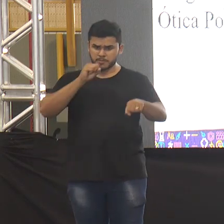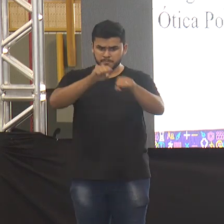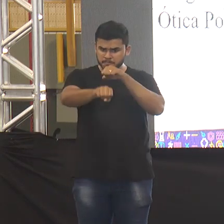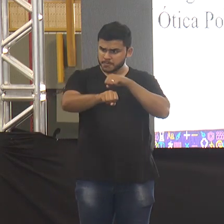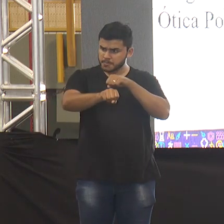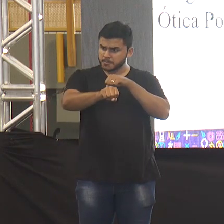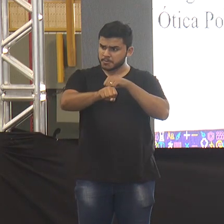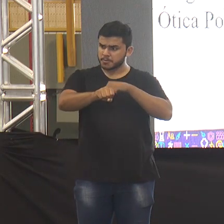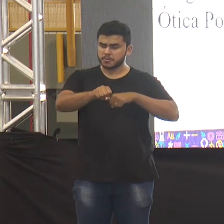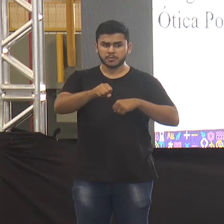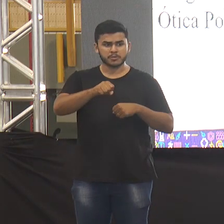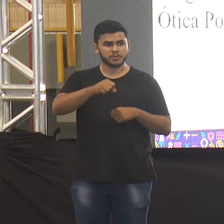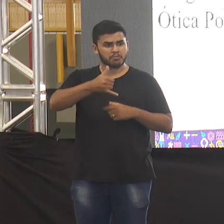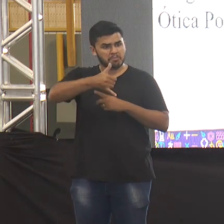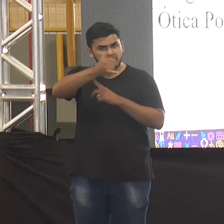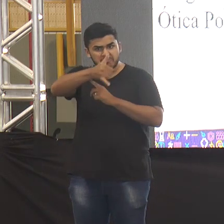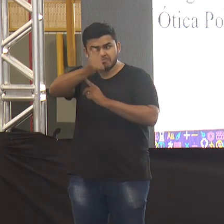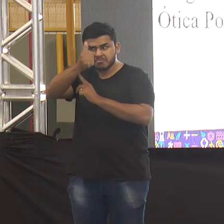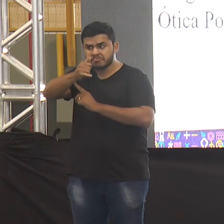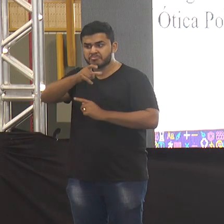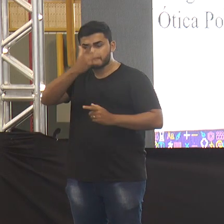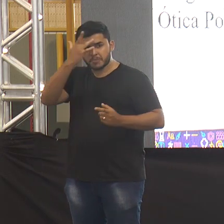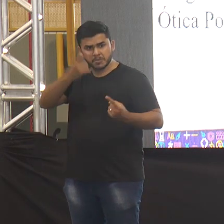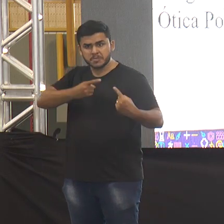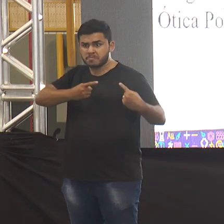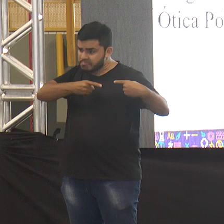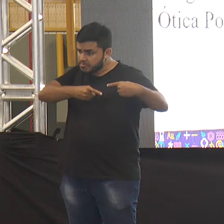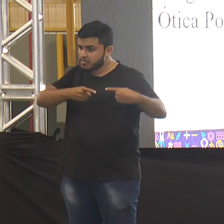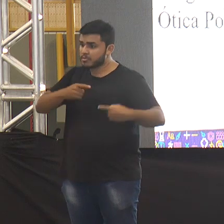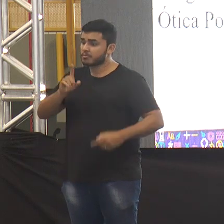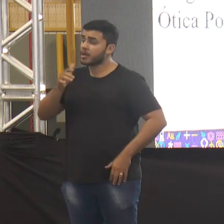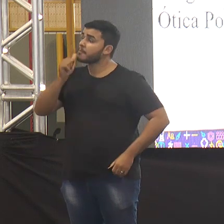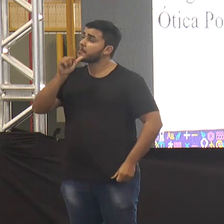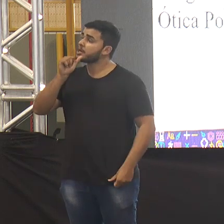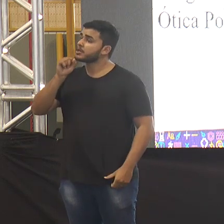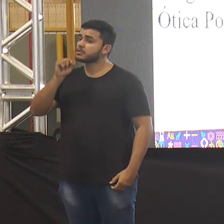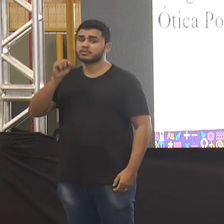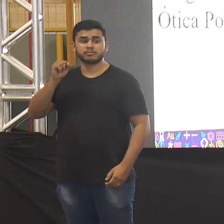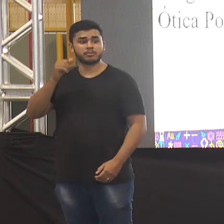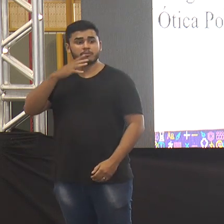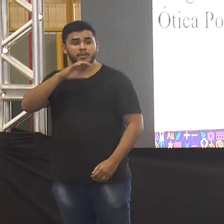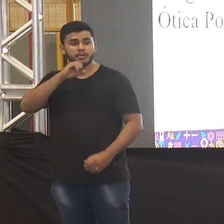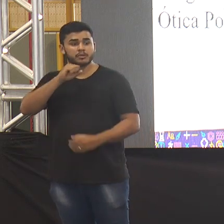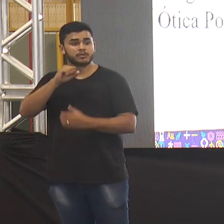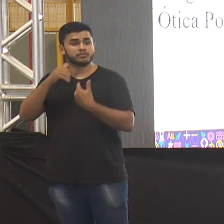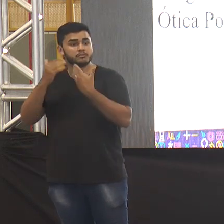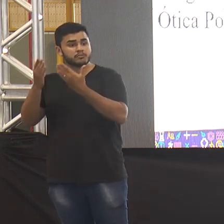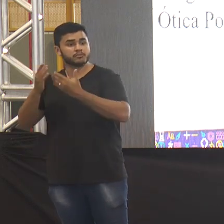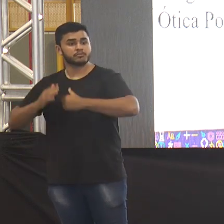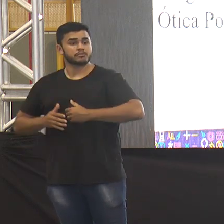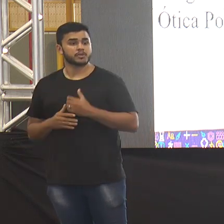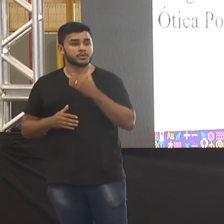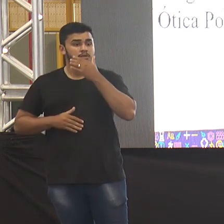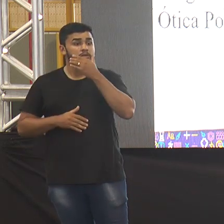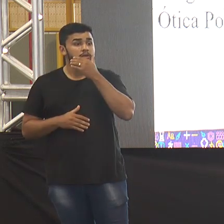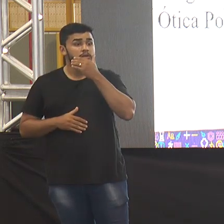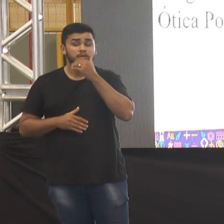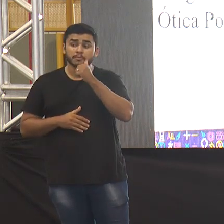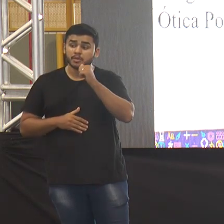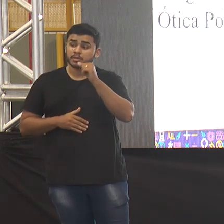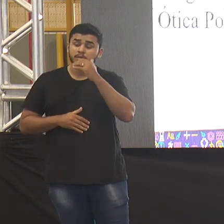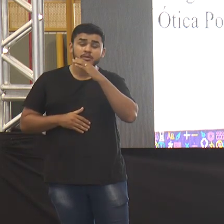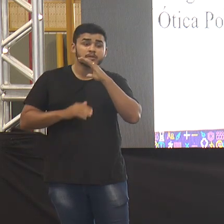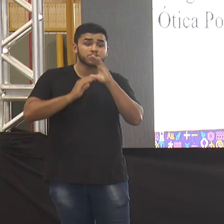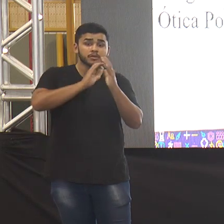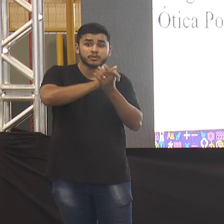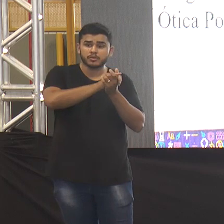frio e calculista dos inimigos dele e ser um bom filho para a mãe dele, e ser um bom marido para a esposa dele. Não pode